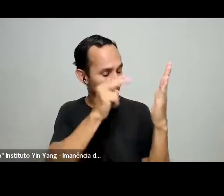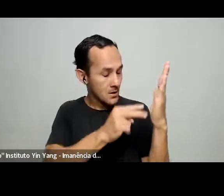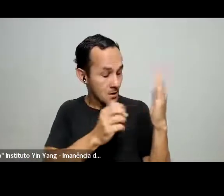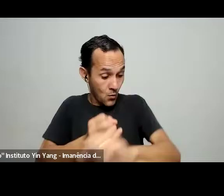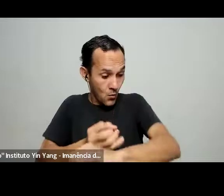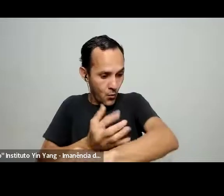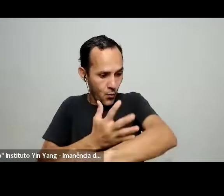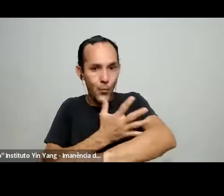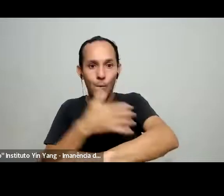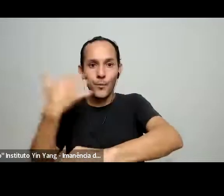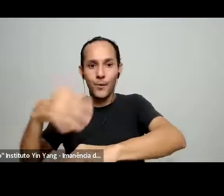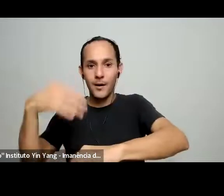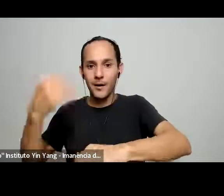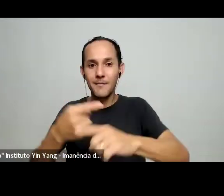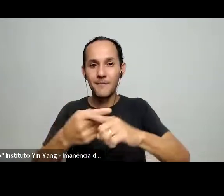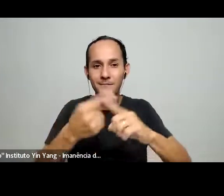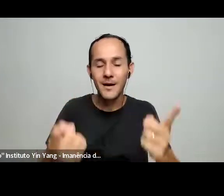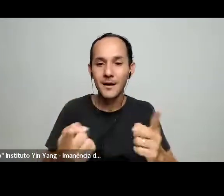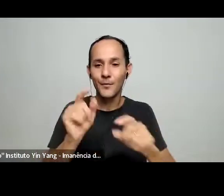arrepio. Mas dentro